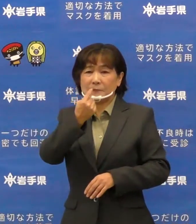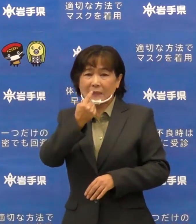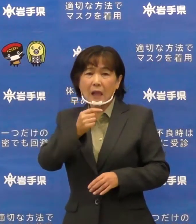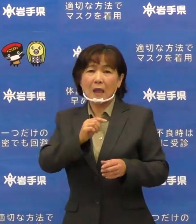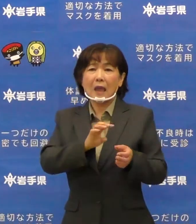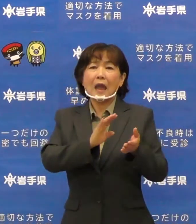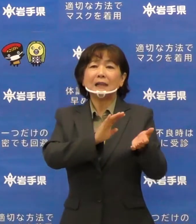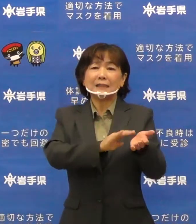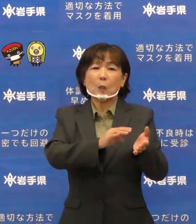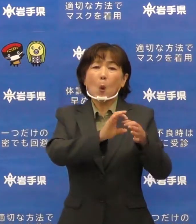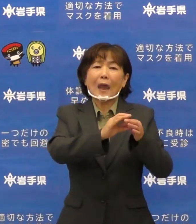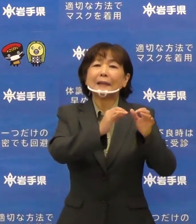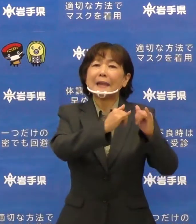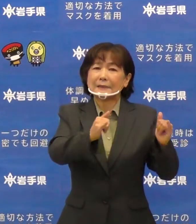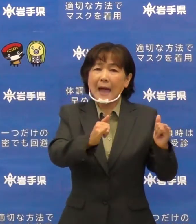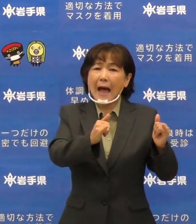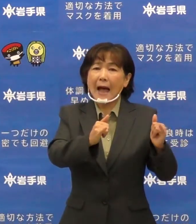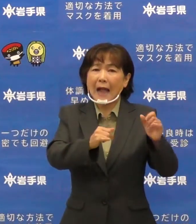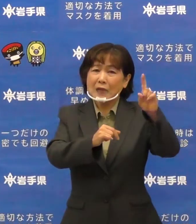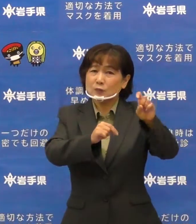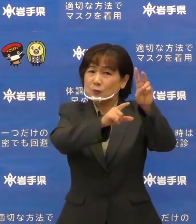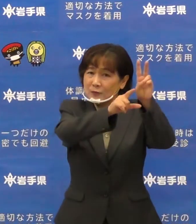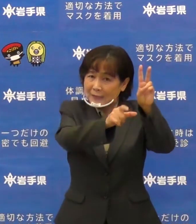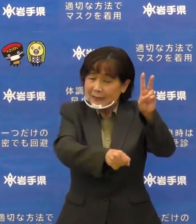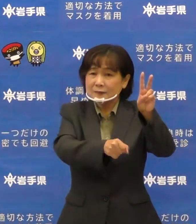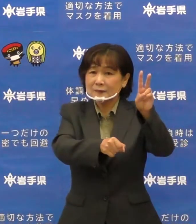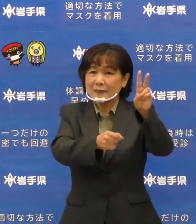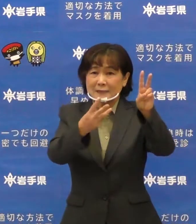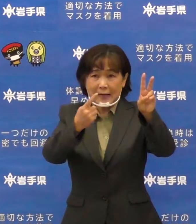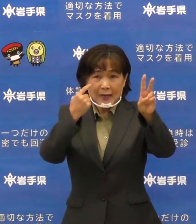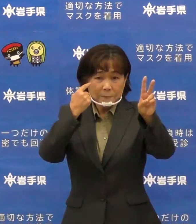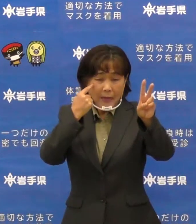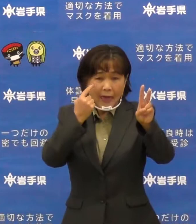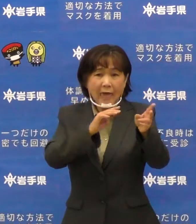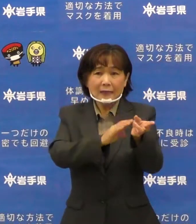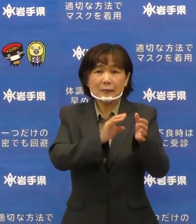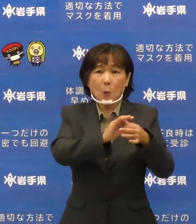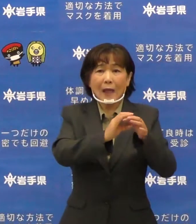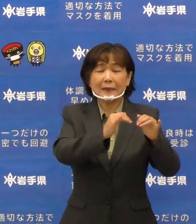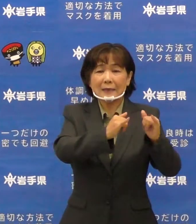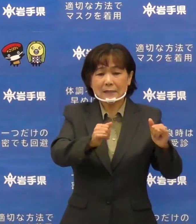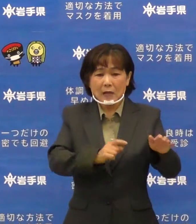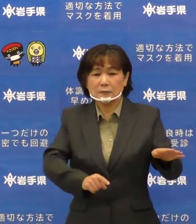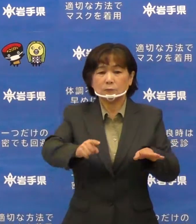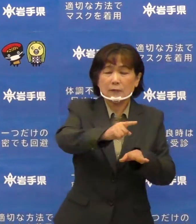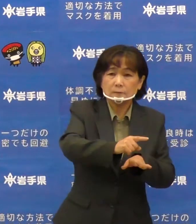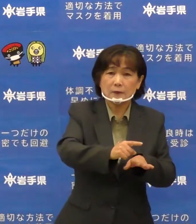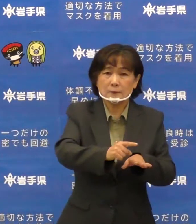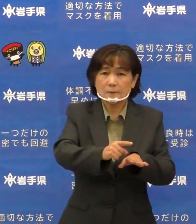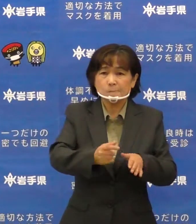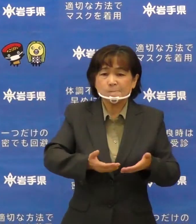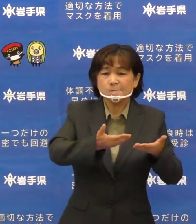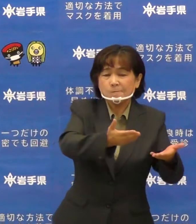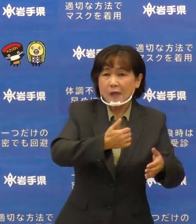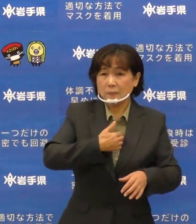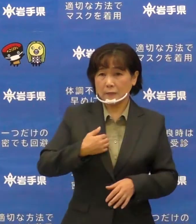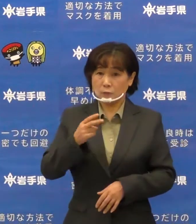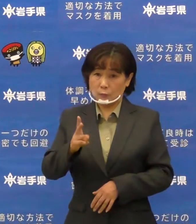月から12月にスムーズに2回目3回目とこう移行していくことになるんですけれども、まあ、その